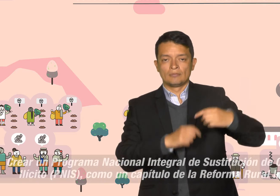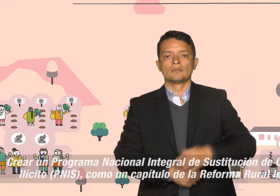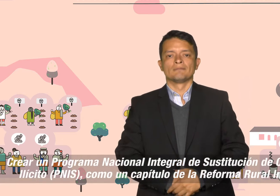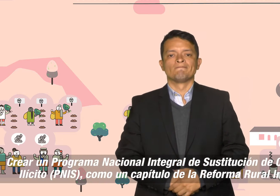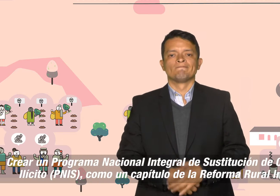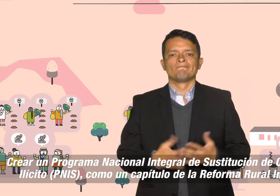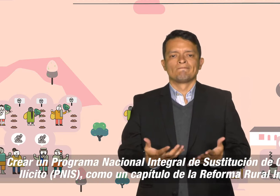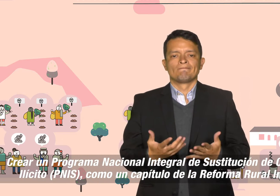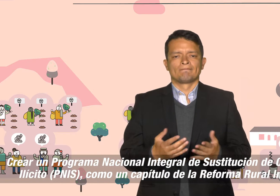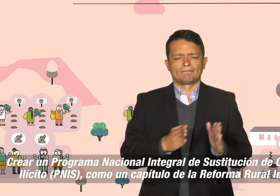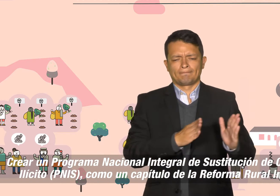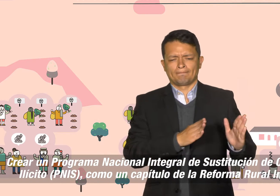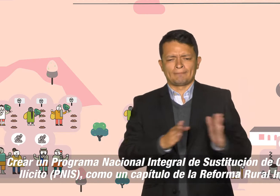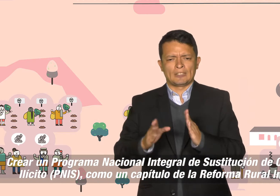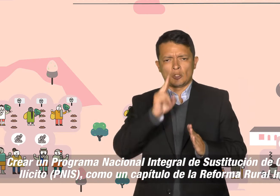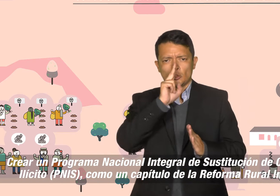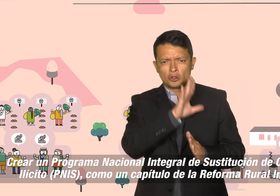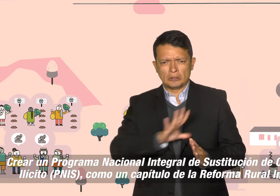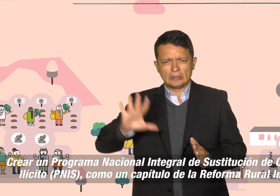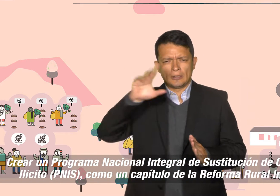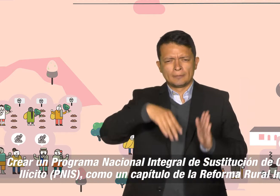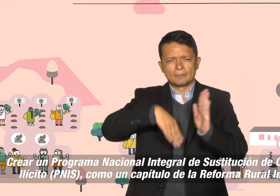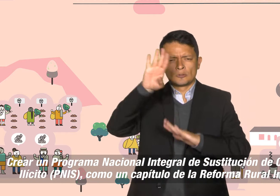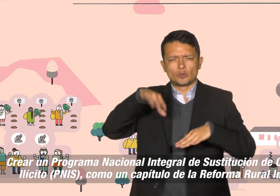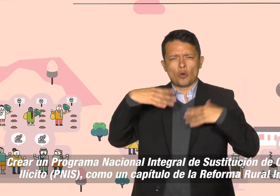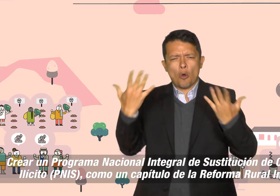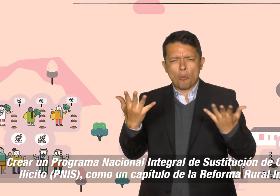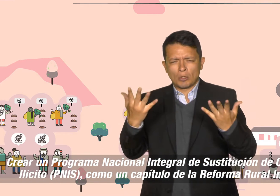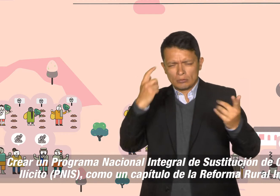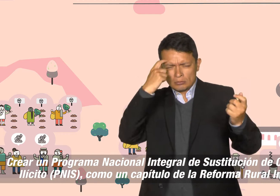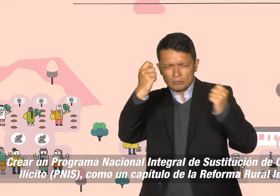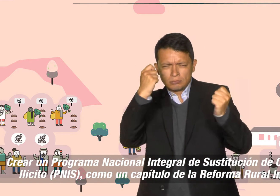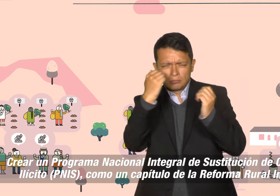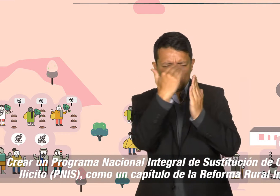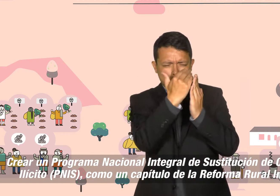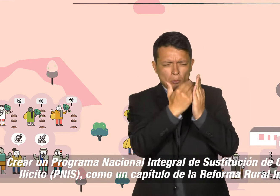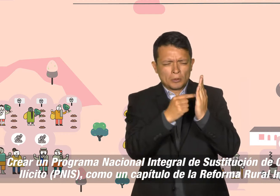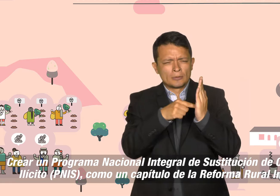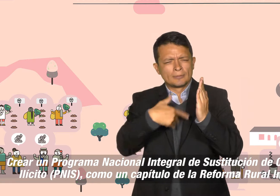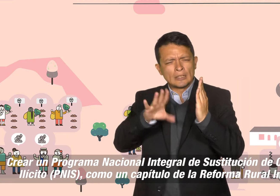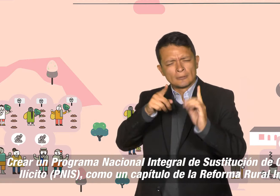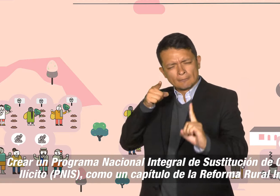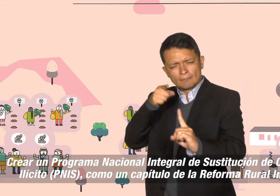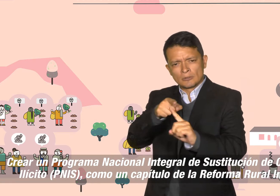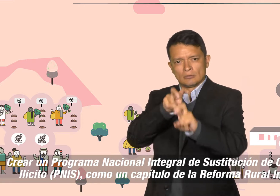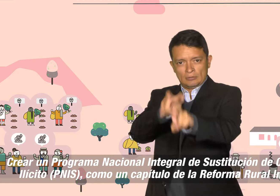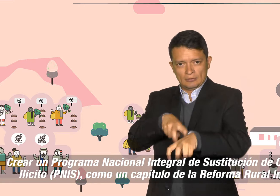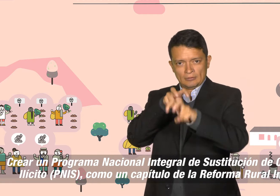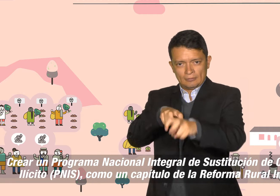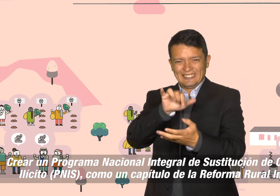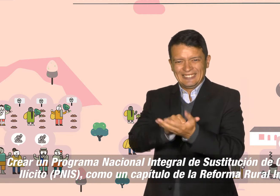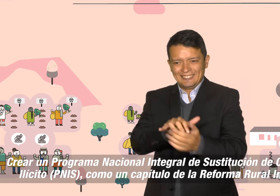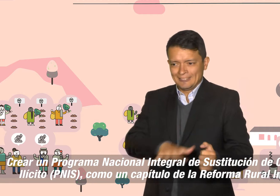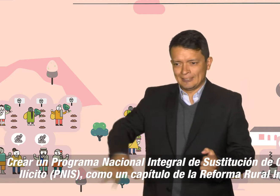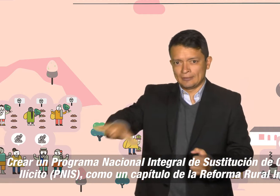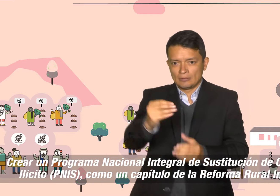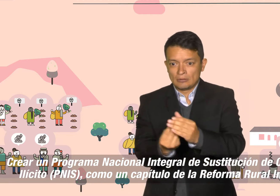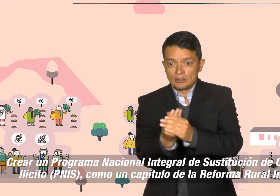Primero, crear un programa nacional integral de sustitución de cultivos de uso ilícito como un capítulo de la